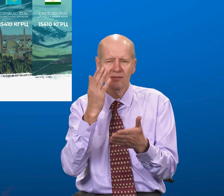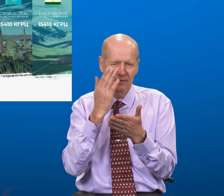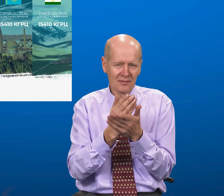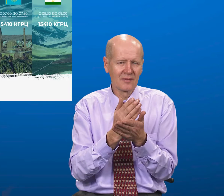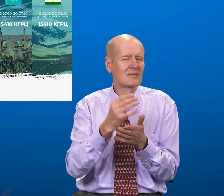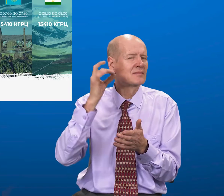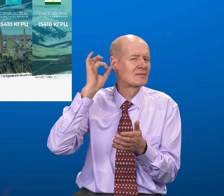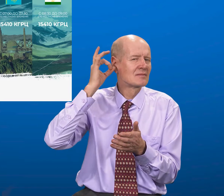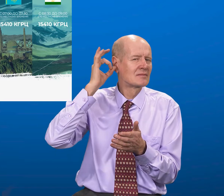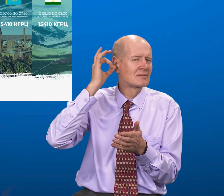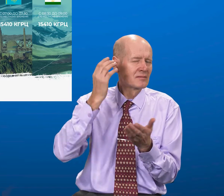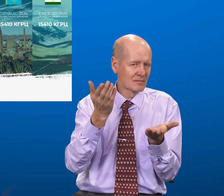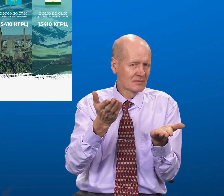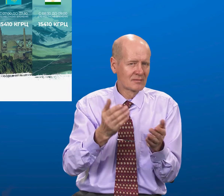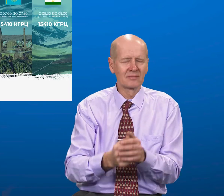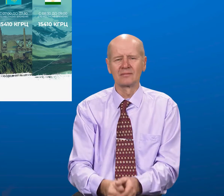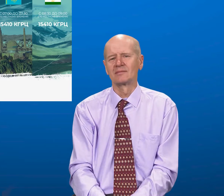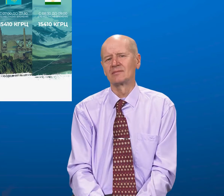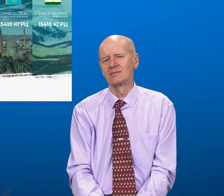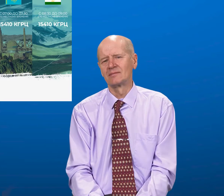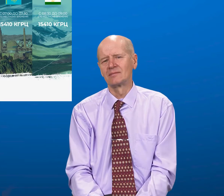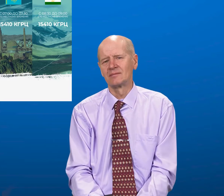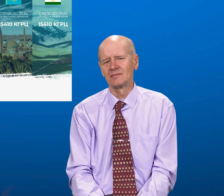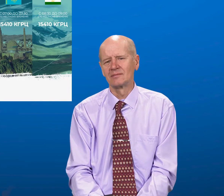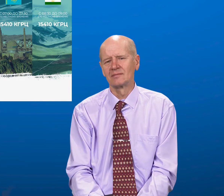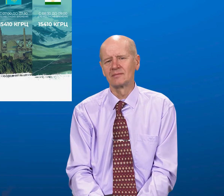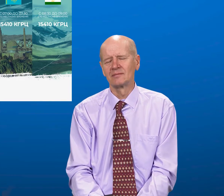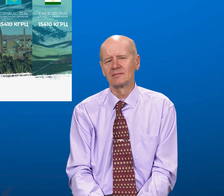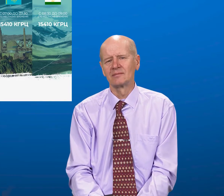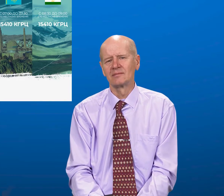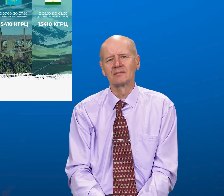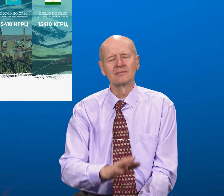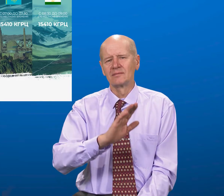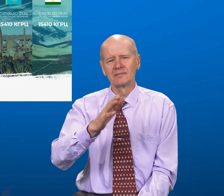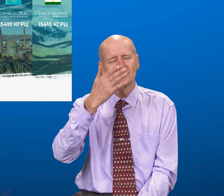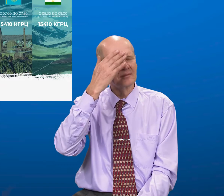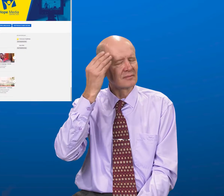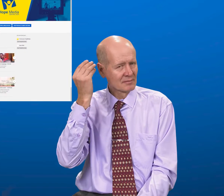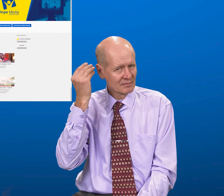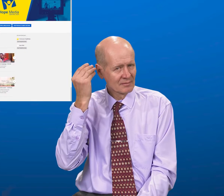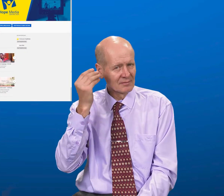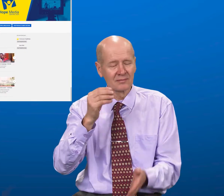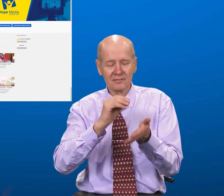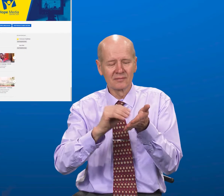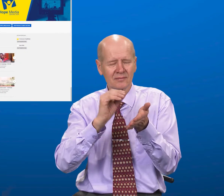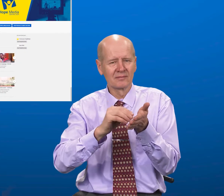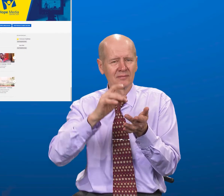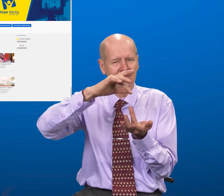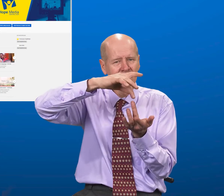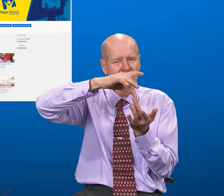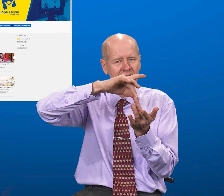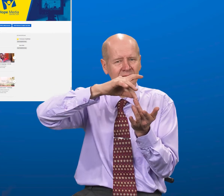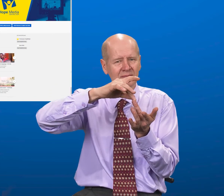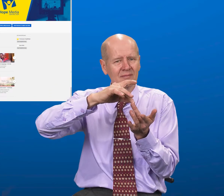вещание радиопрограмм на коренных языках. Настройтесь на правильную волну. Делитесь надеждой. Не забывайте подписываться